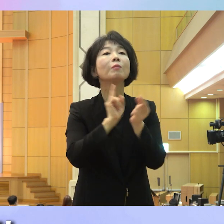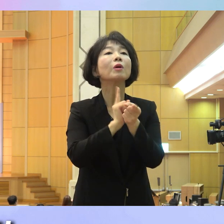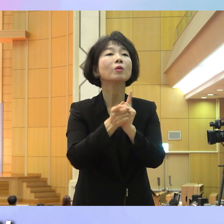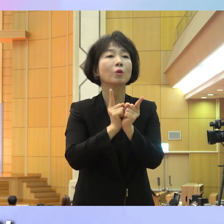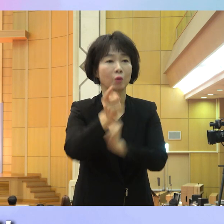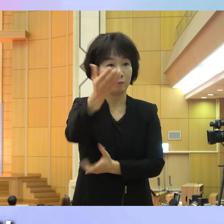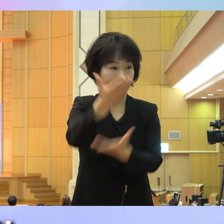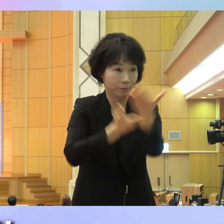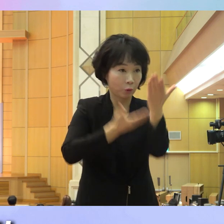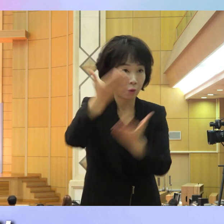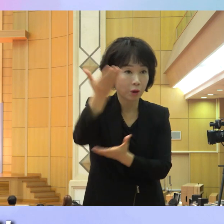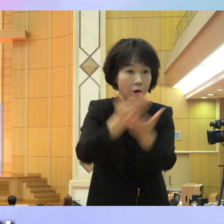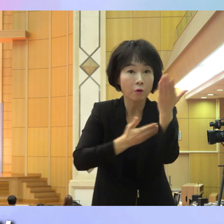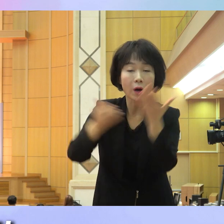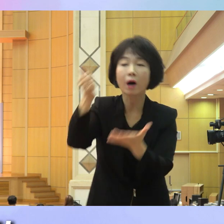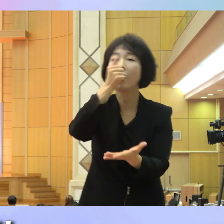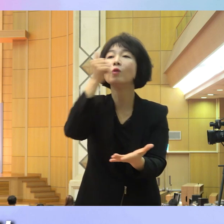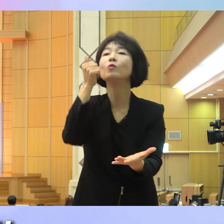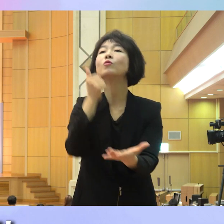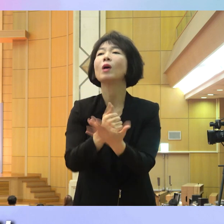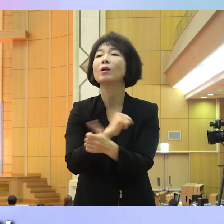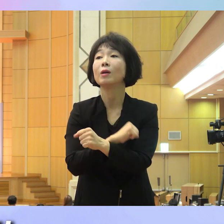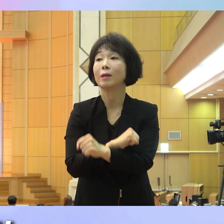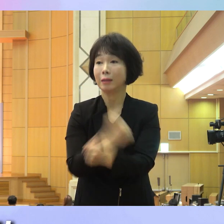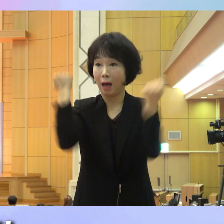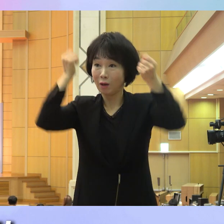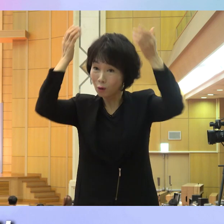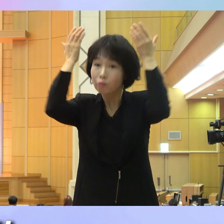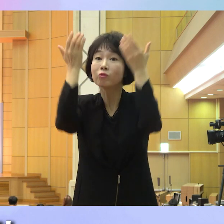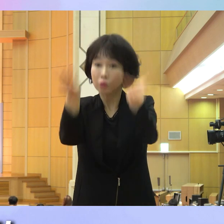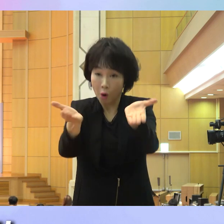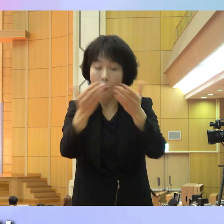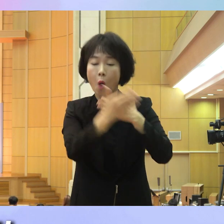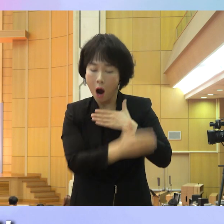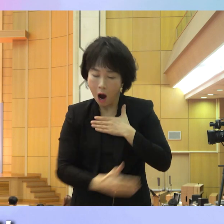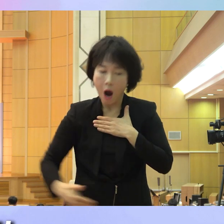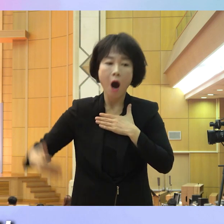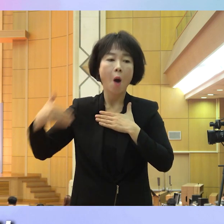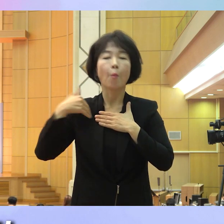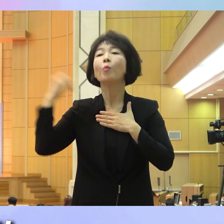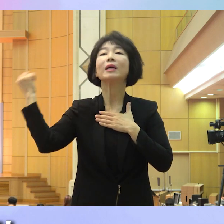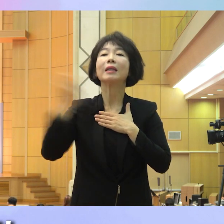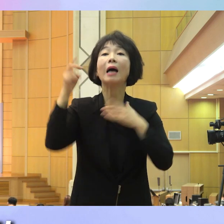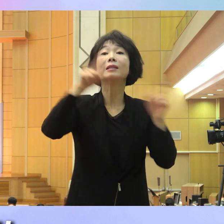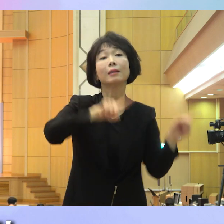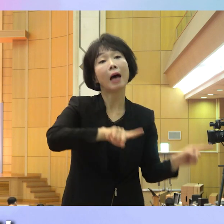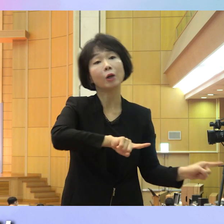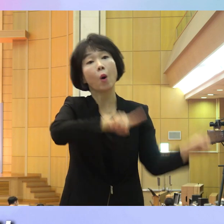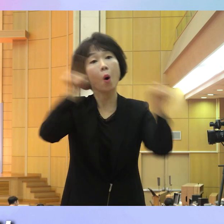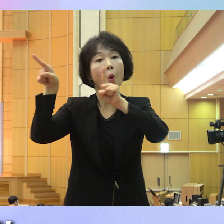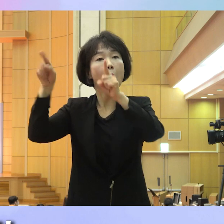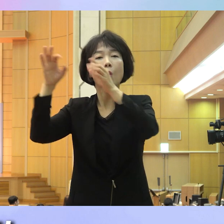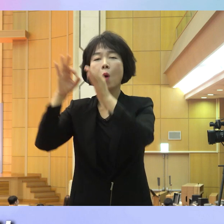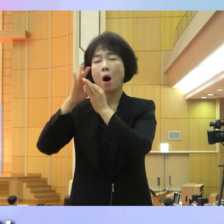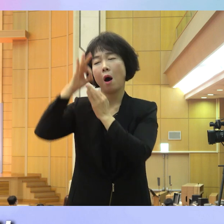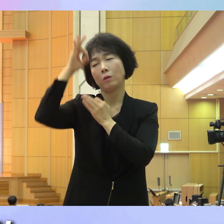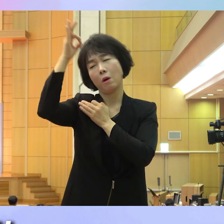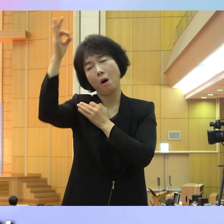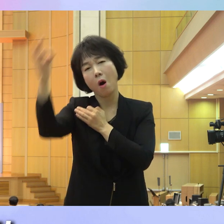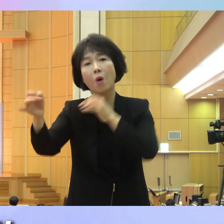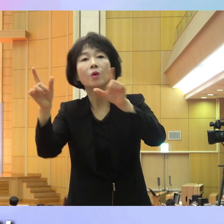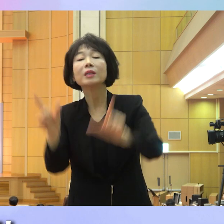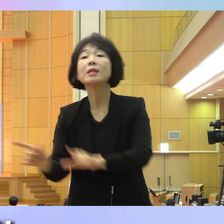공예와 성도가 서로 교통하는 것과 죄를 사하여 주시는 것과 몸이 다시 사는